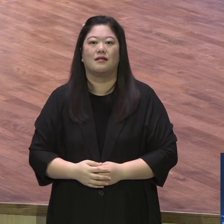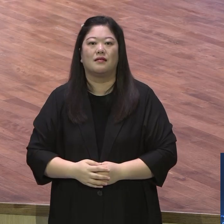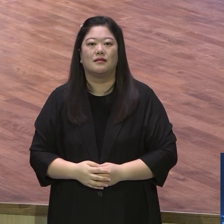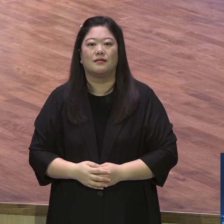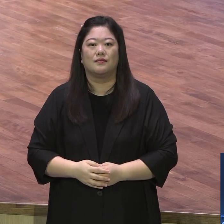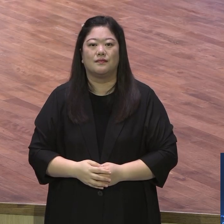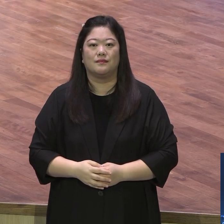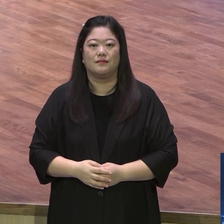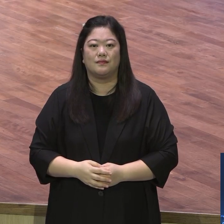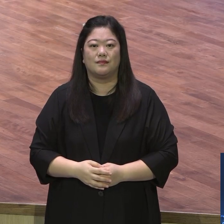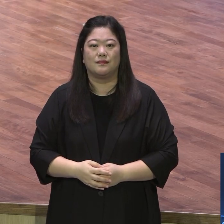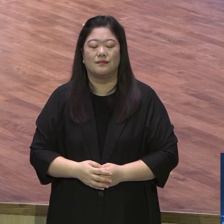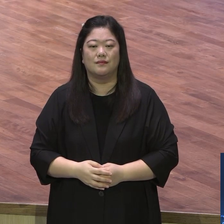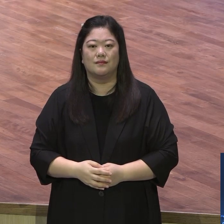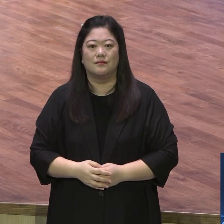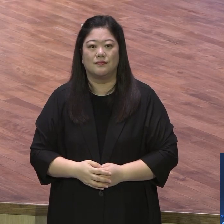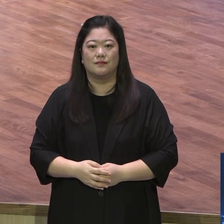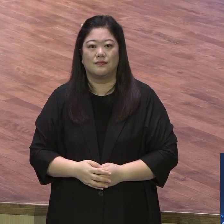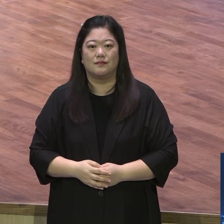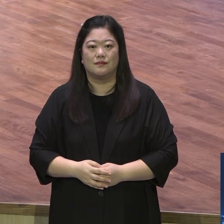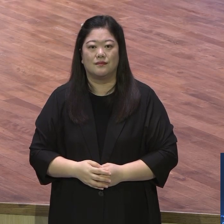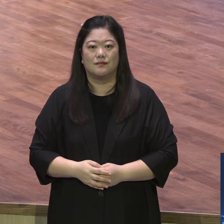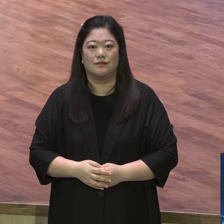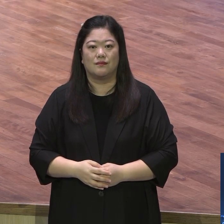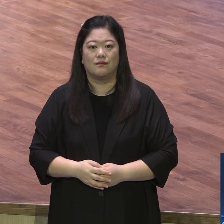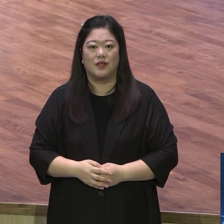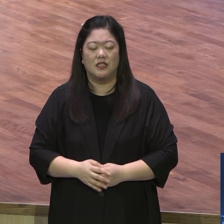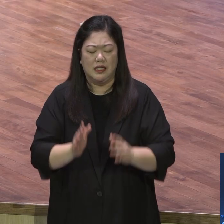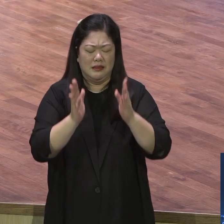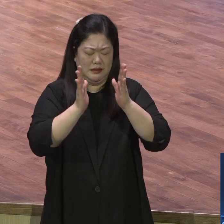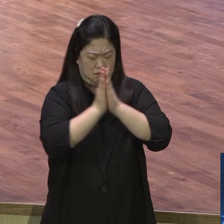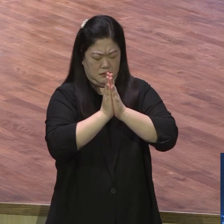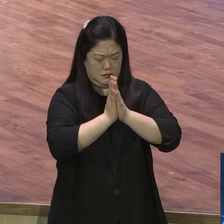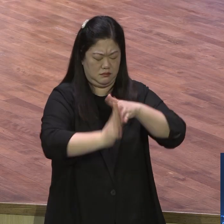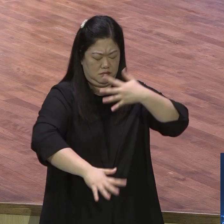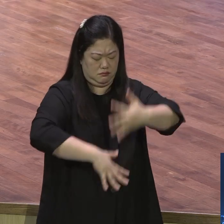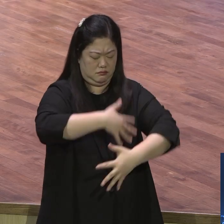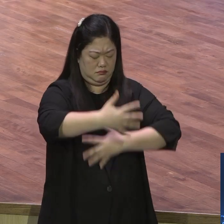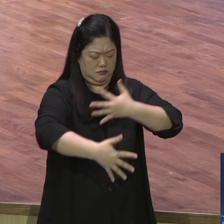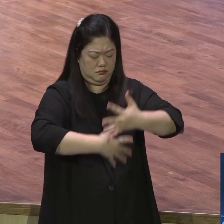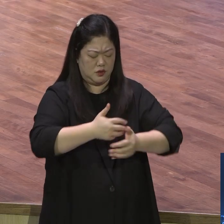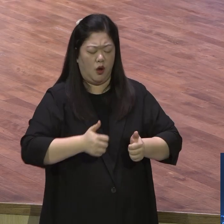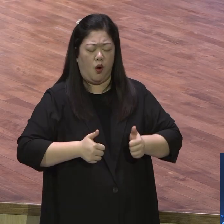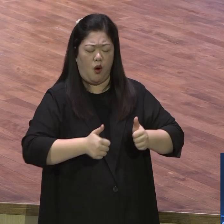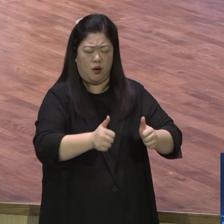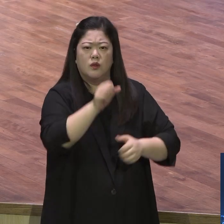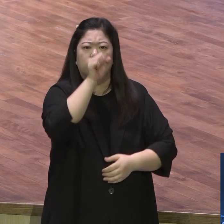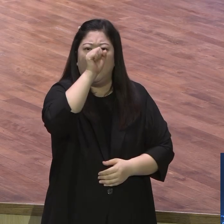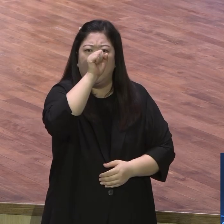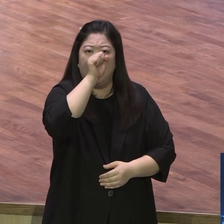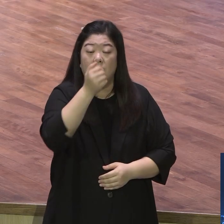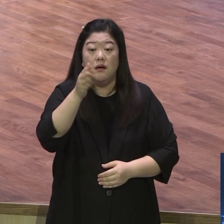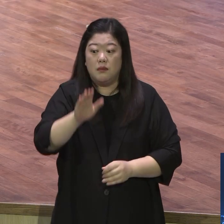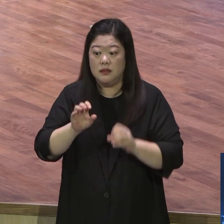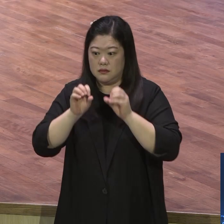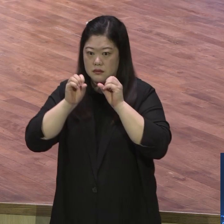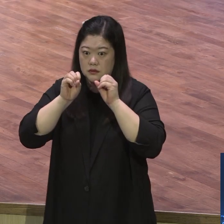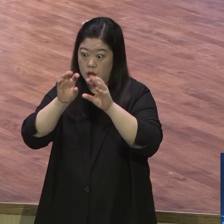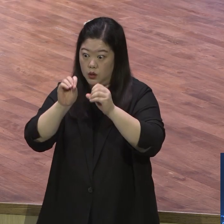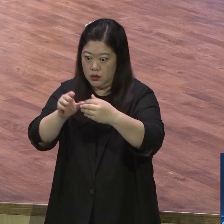그래서 교회에서 기도 많이 한 사람도 중요하지만 가장 전도 많이 한 사람을 존경해야 됩니다